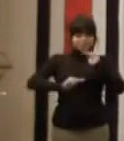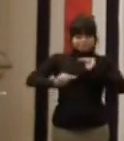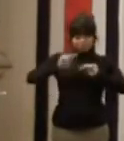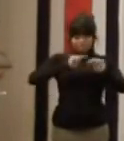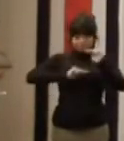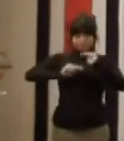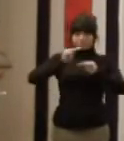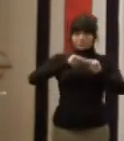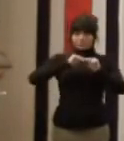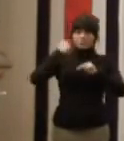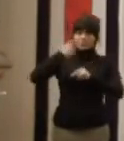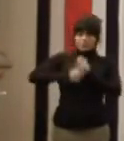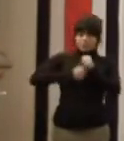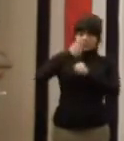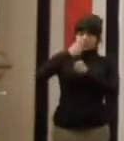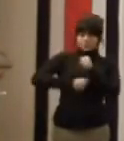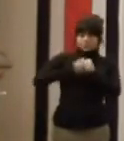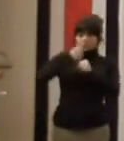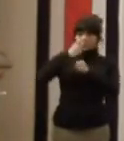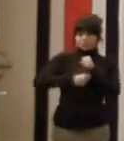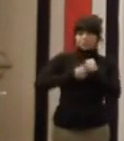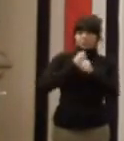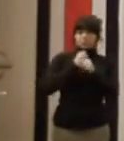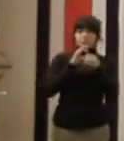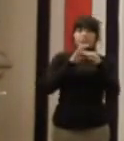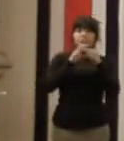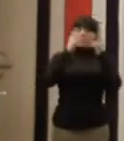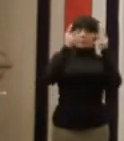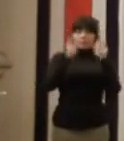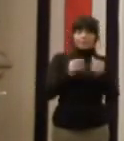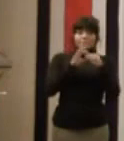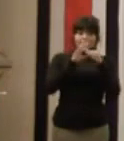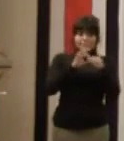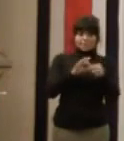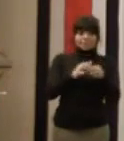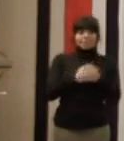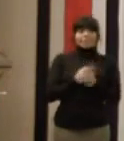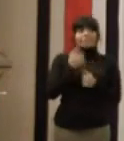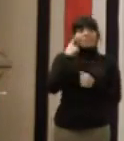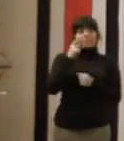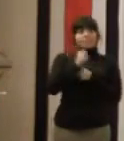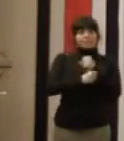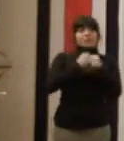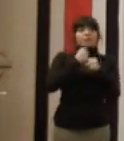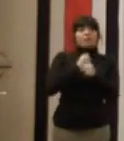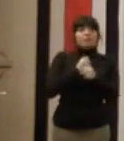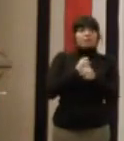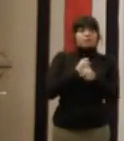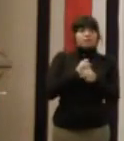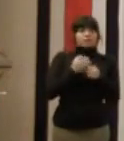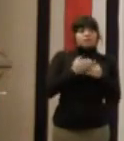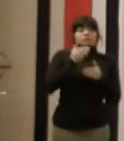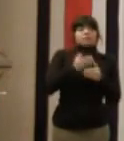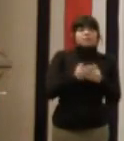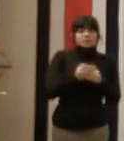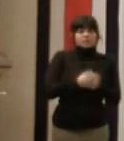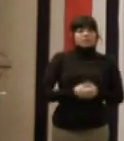negociando todos los años el presupuesto correspondiente para el año